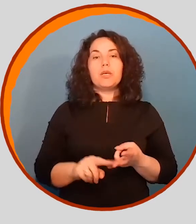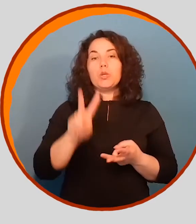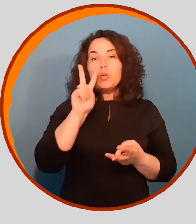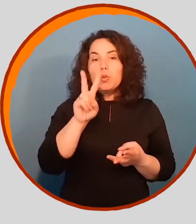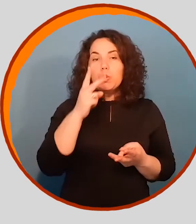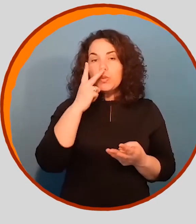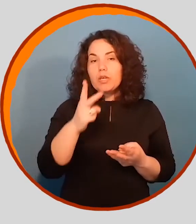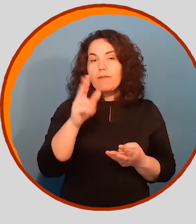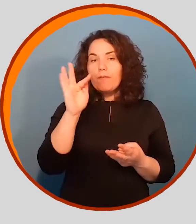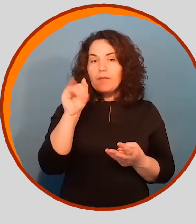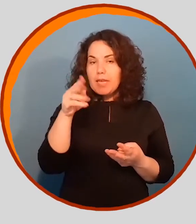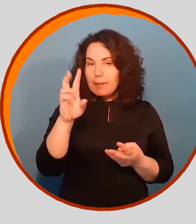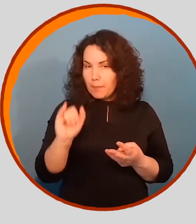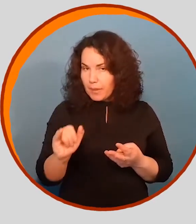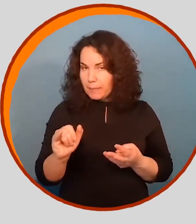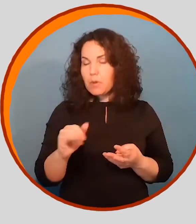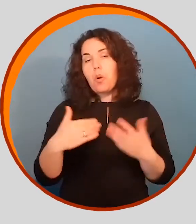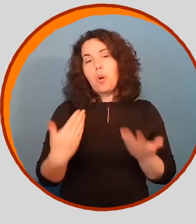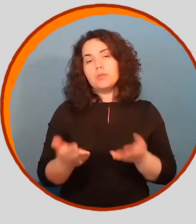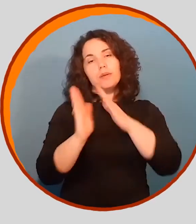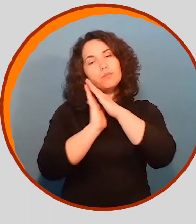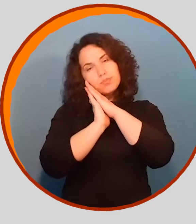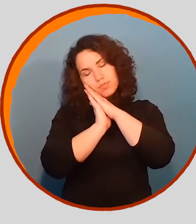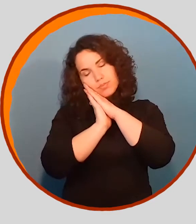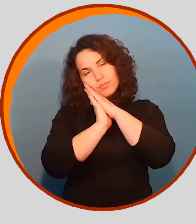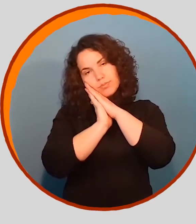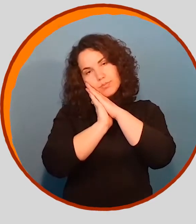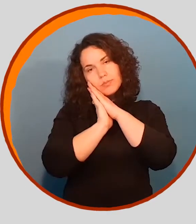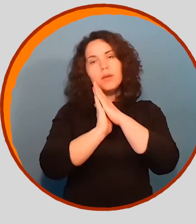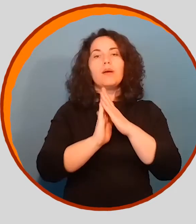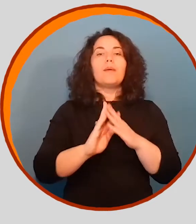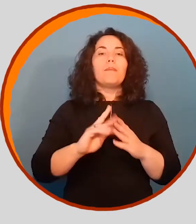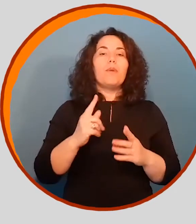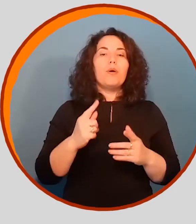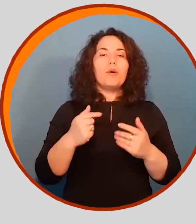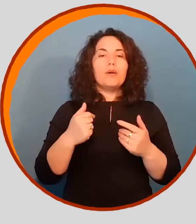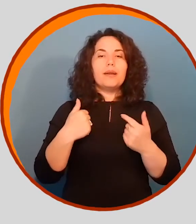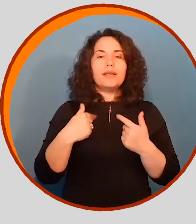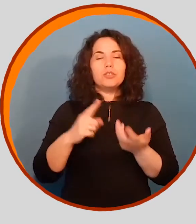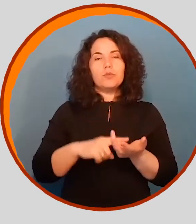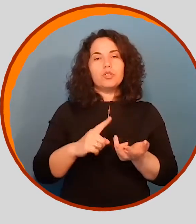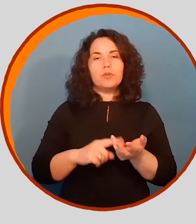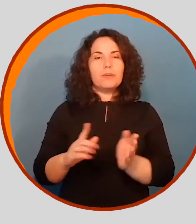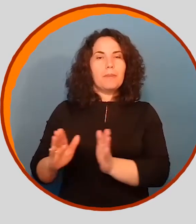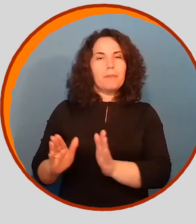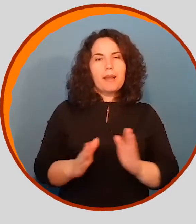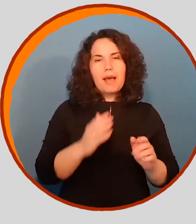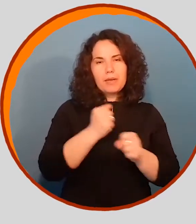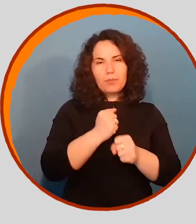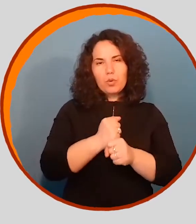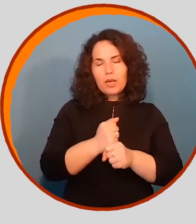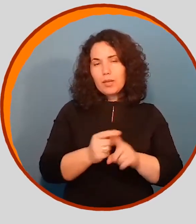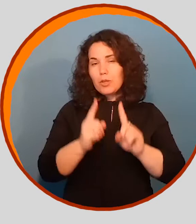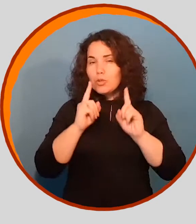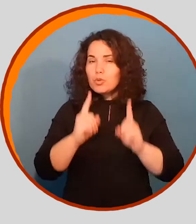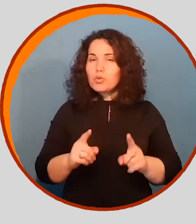që në orën 2 mund të shikoj serialin e vetë preferuar ose të bëj gjumin e drekës në varësi të fëmijës. Rutinat është mirë që të shkruhen për